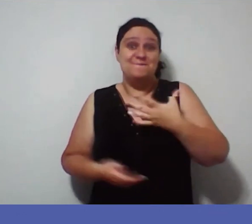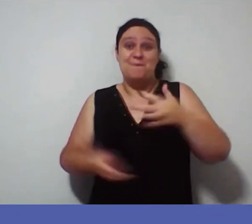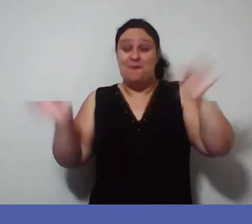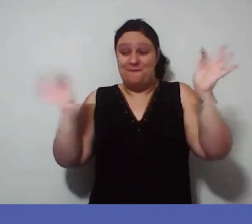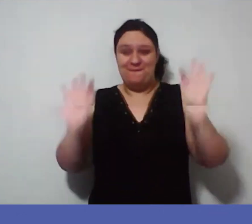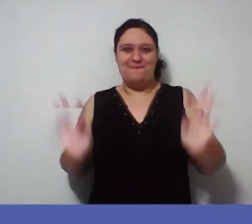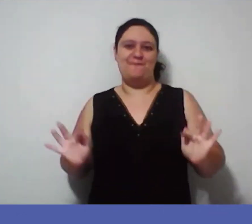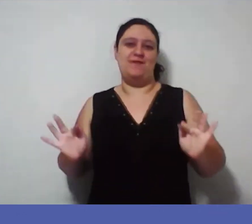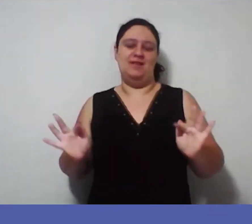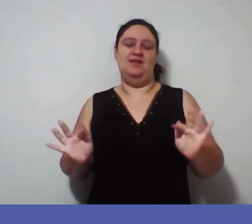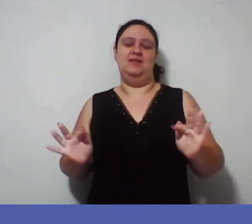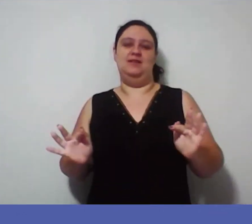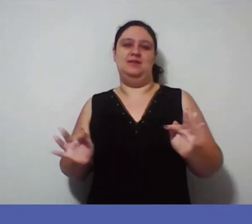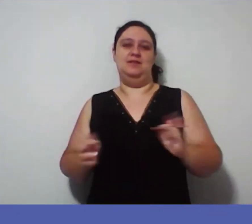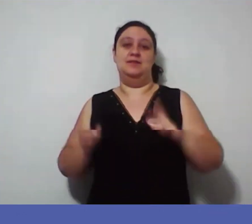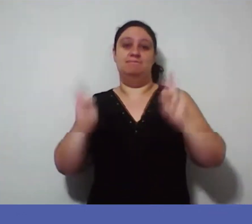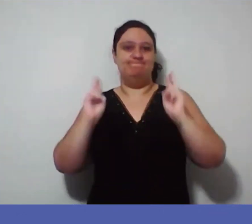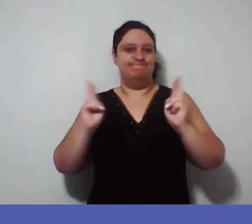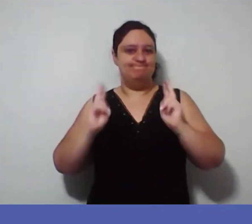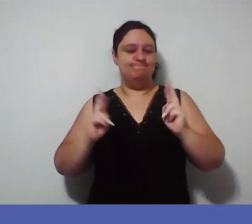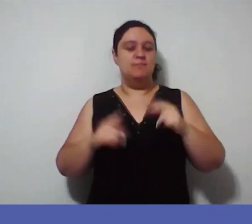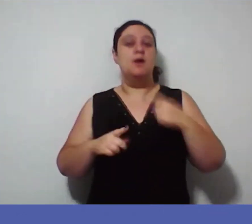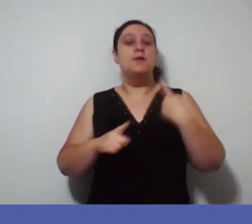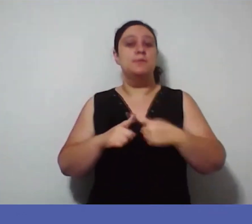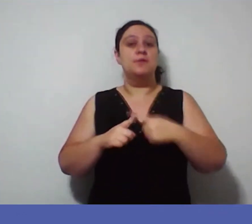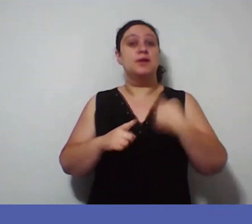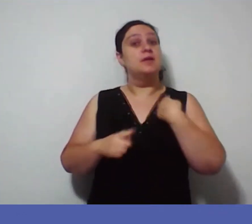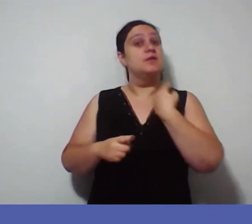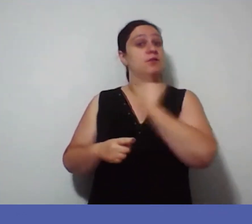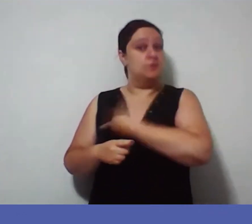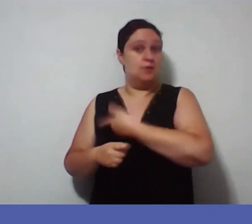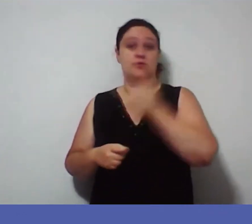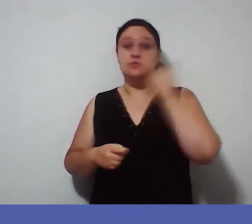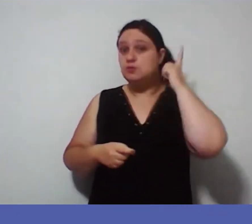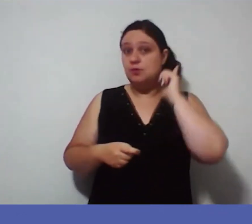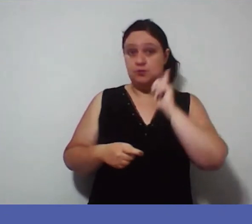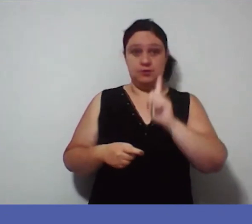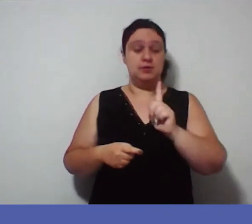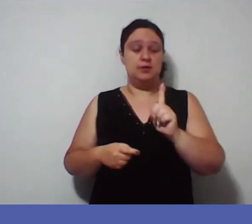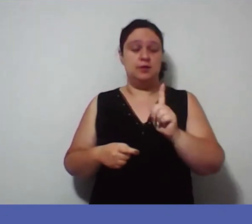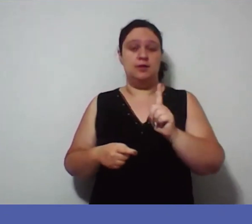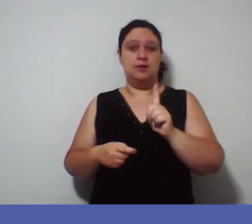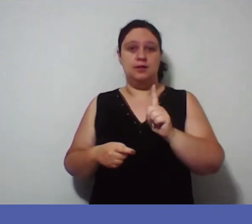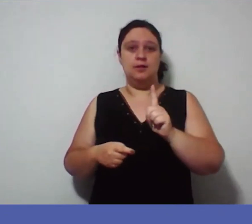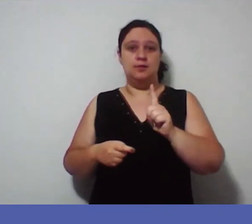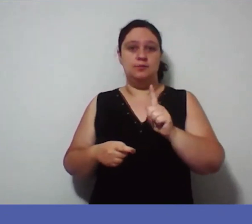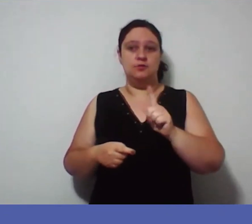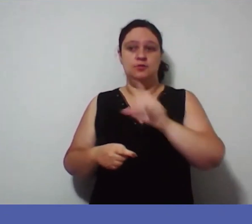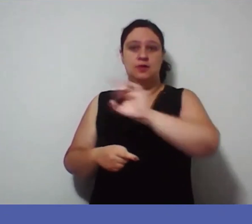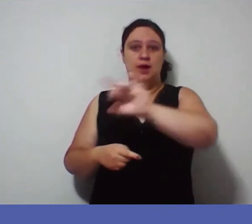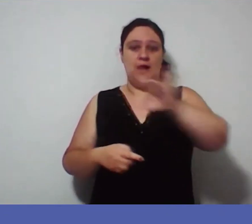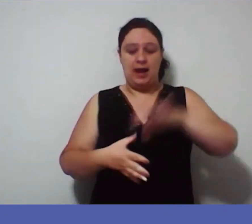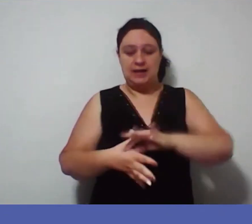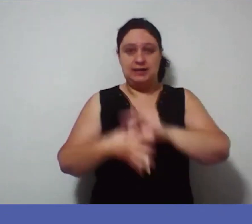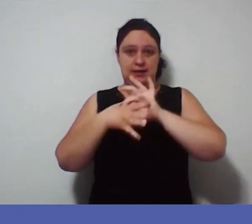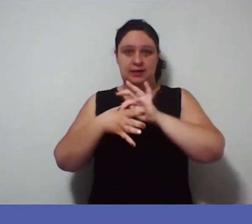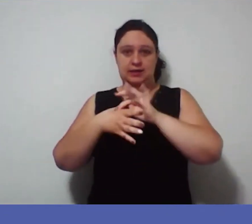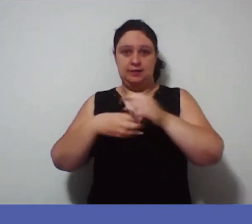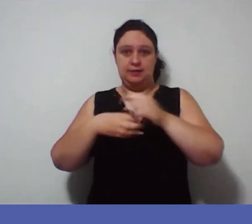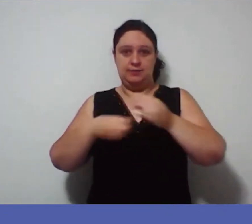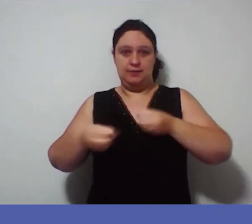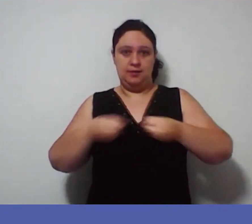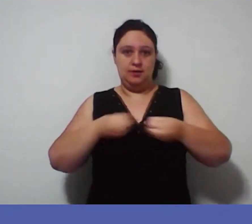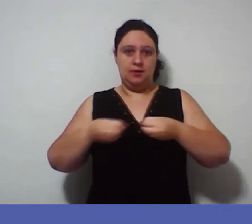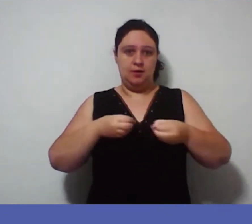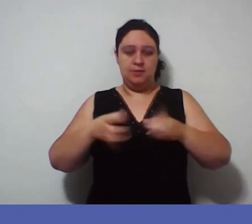Irmãos, nós alcançamos entre os irmãos líderes da obra uma unidade